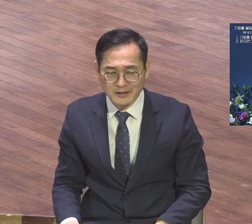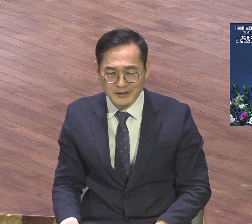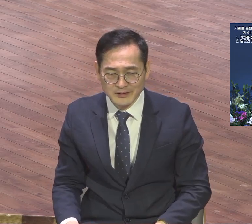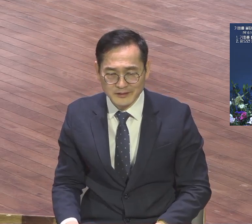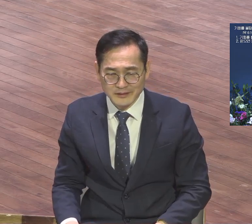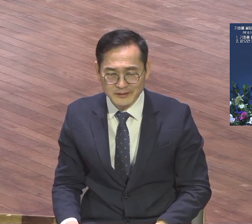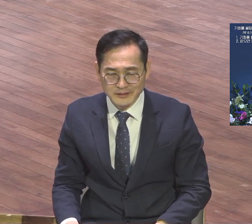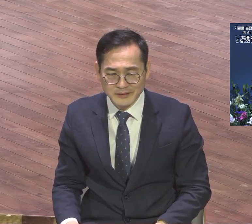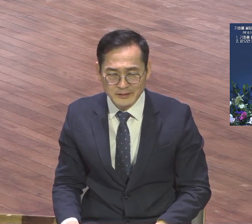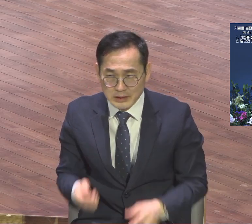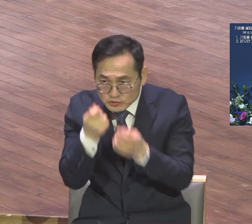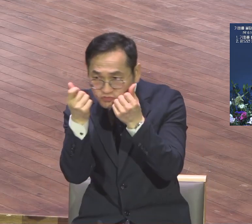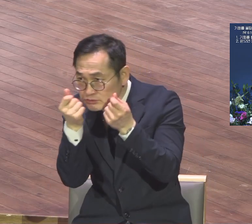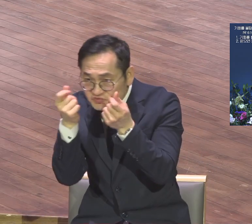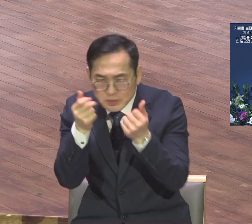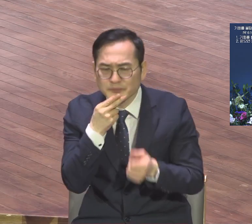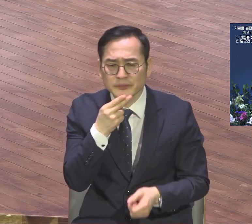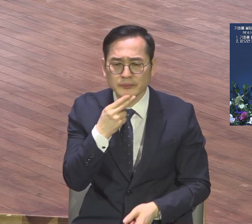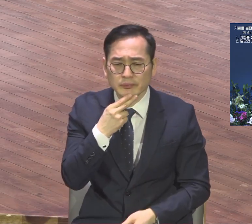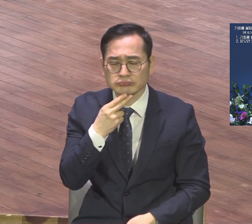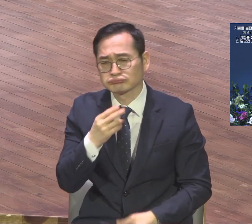난 눈치 보고 상관없습니다.